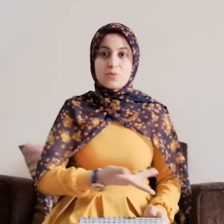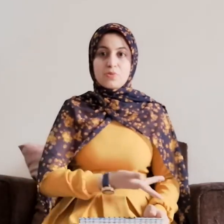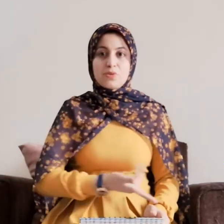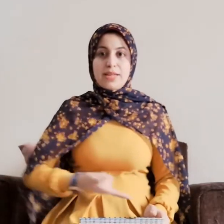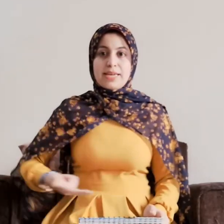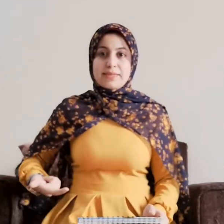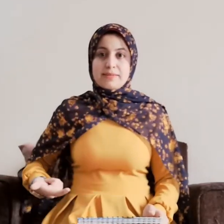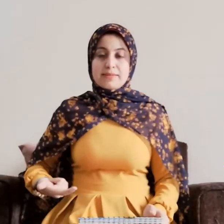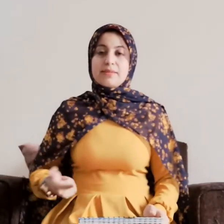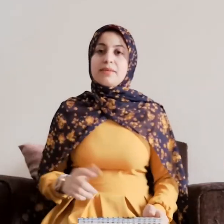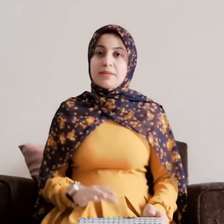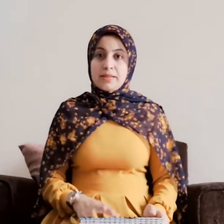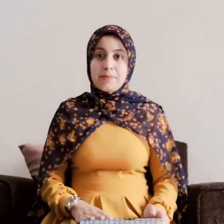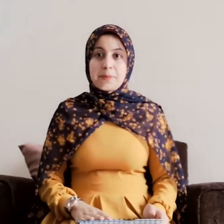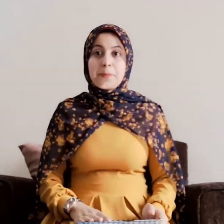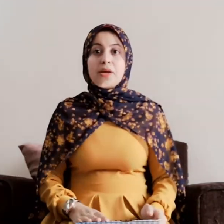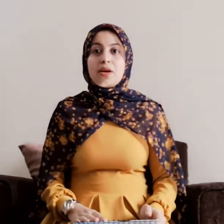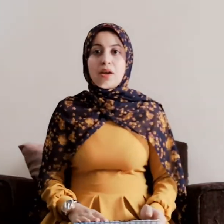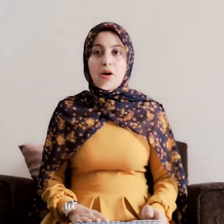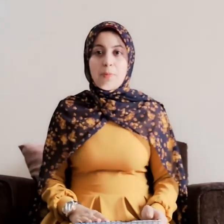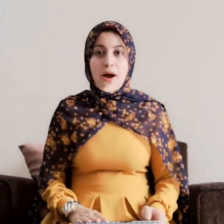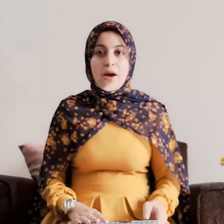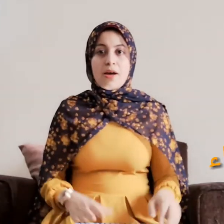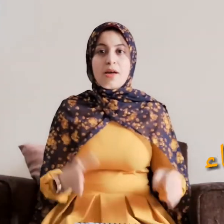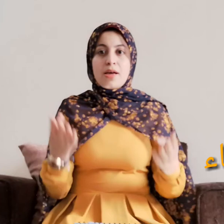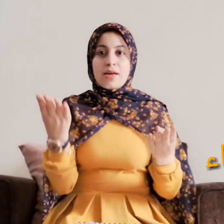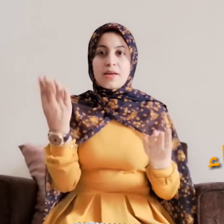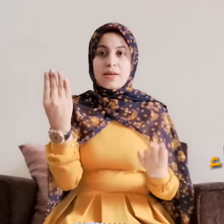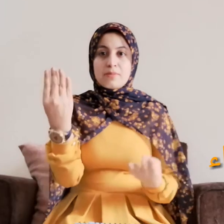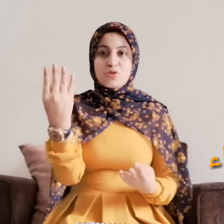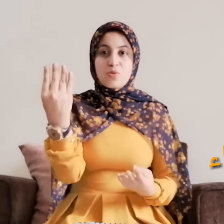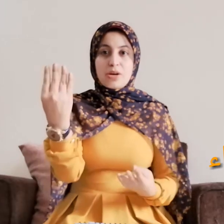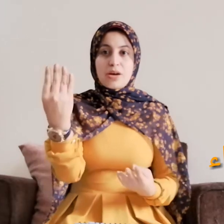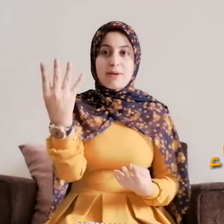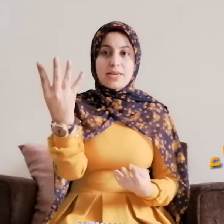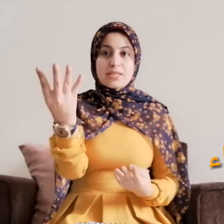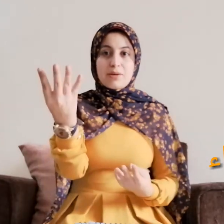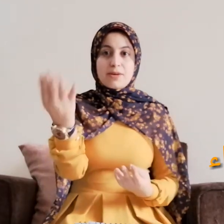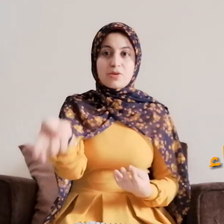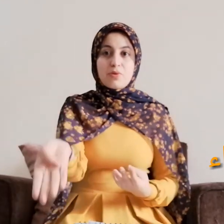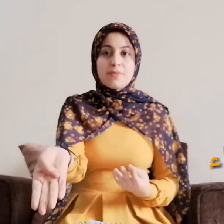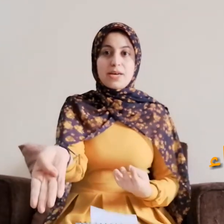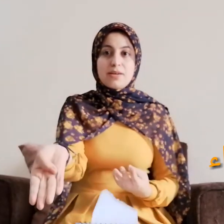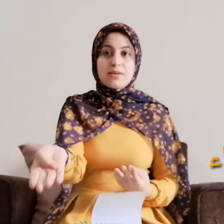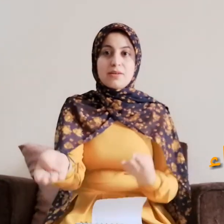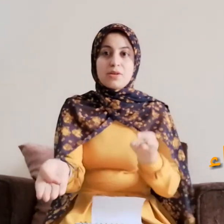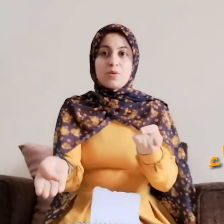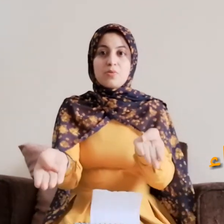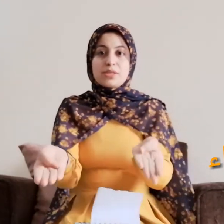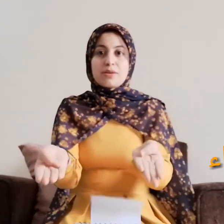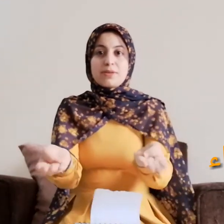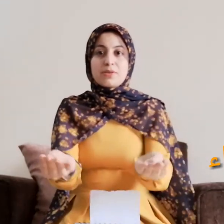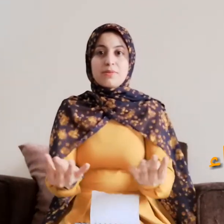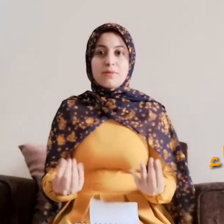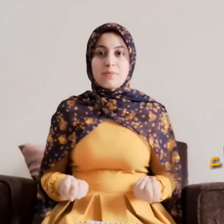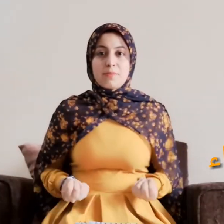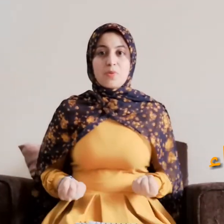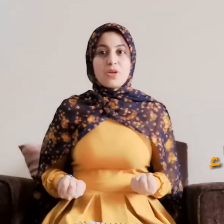بصوا تلات. تمام. الاربع، مش هو الاربع، ادي 4 صوابع ودي 4 صوابع، بقول